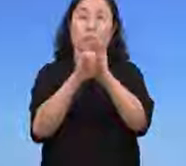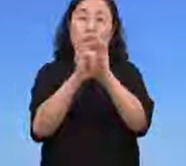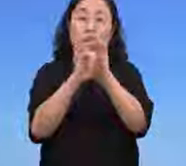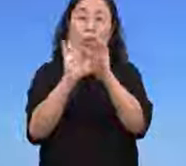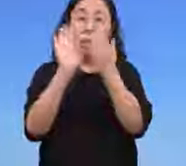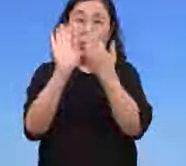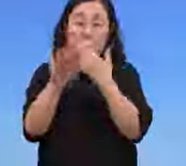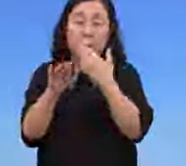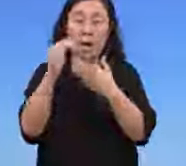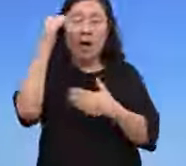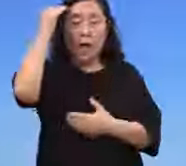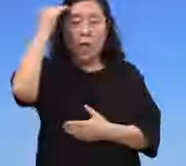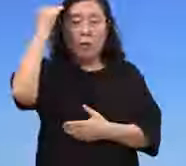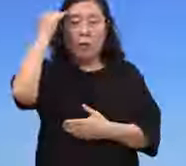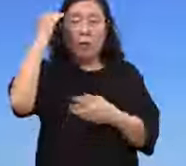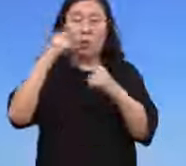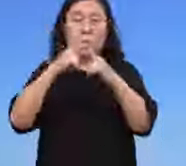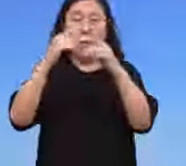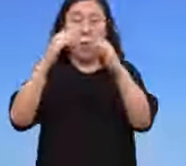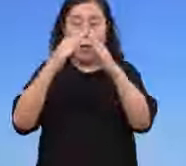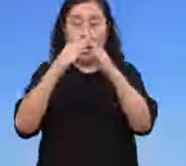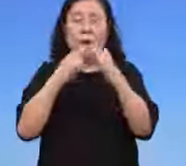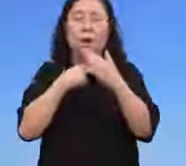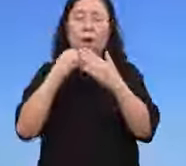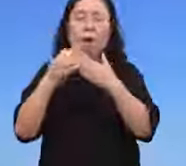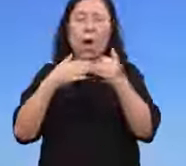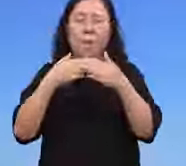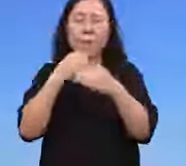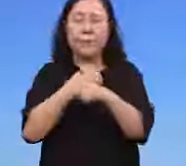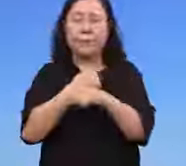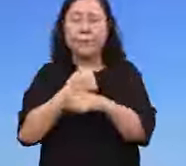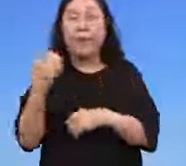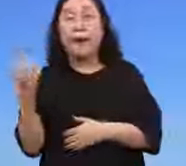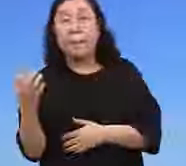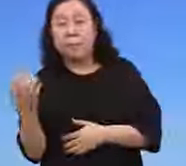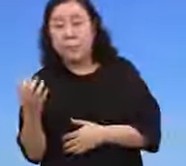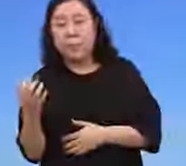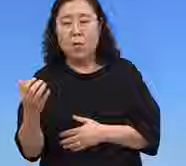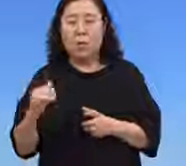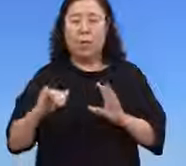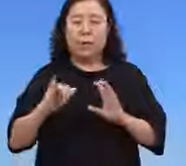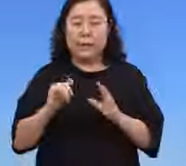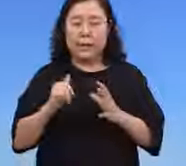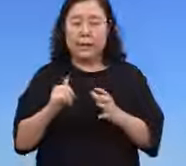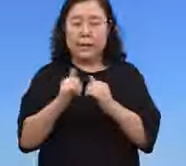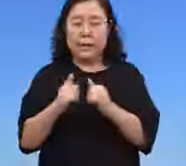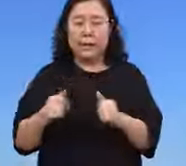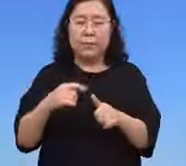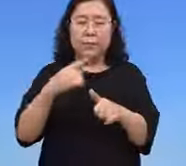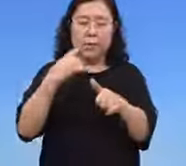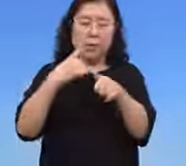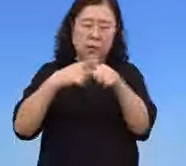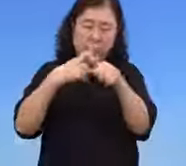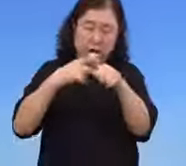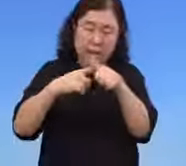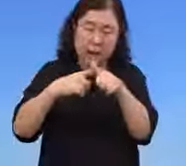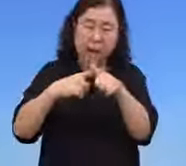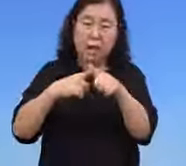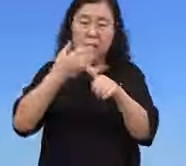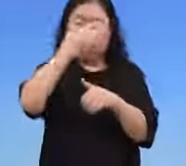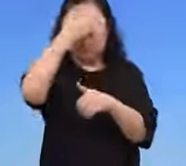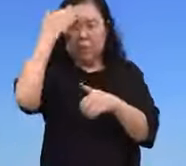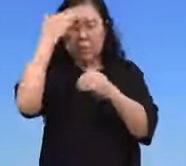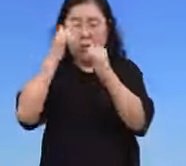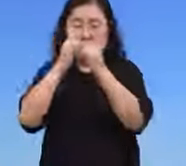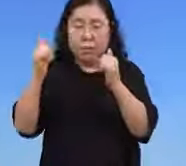코로나19 이후로 한국 교회가 겪고 있는 이 아픔은요, 세상 사람들이 좀 비난한다, 청년들이 교회 좀